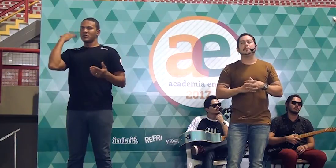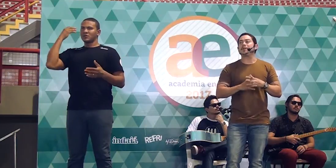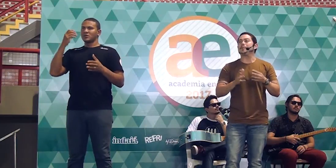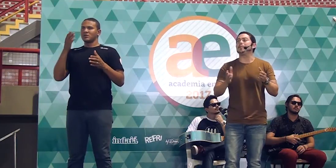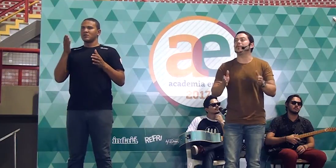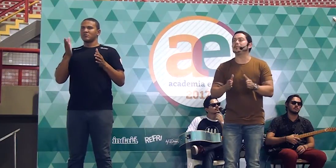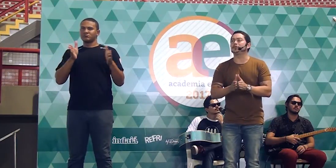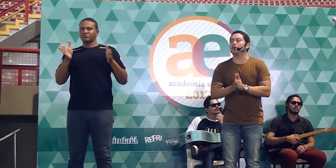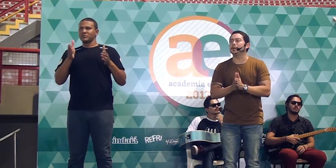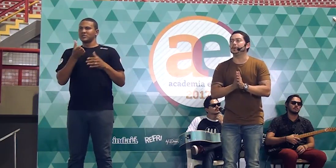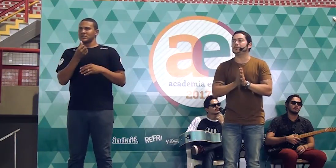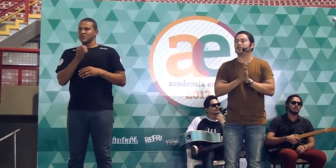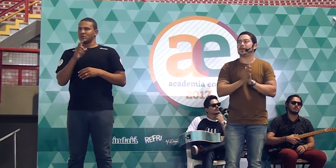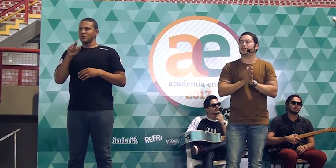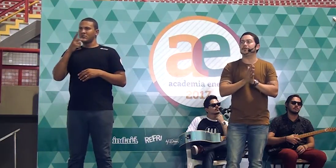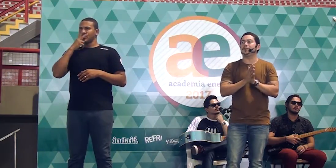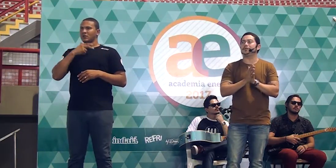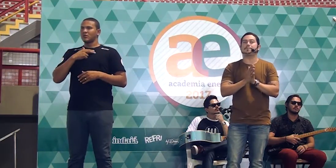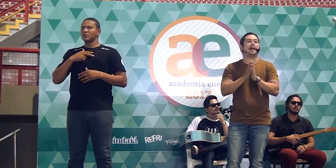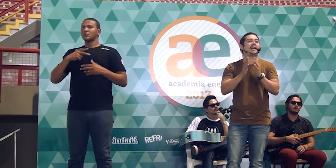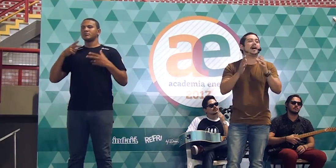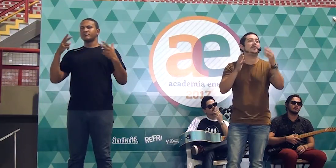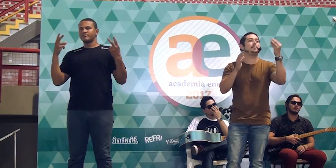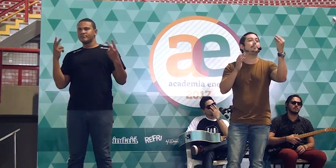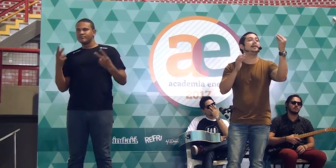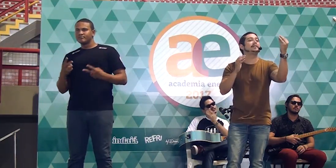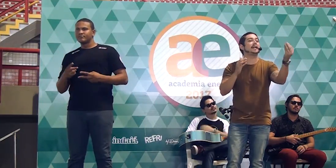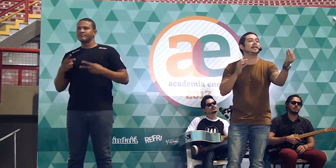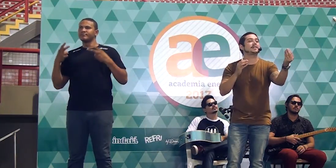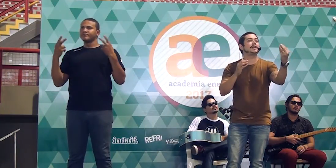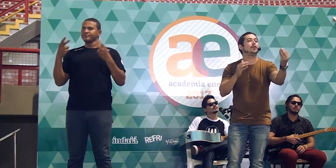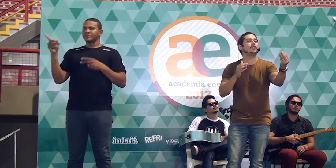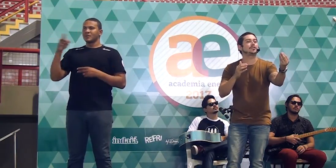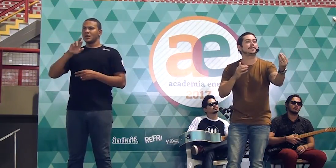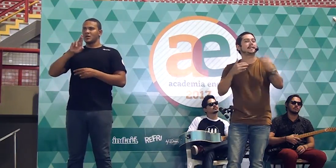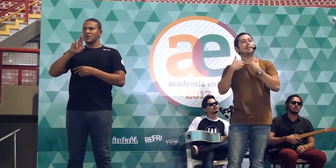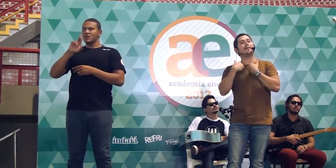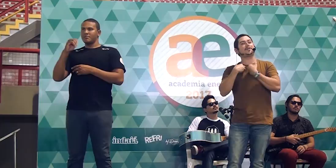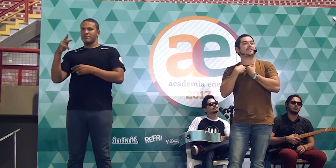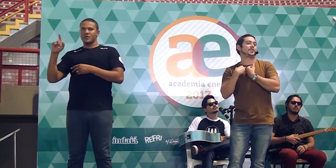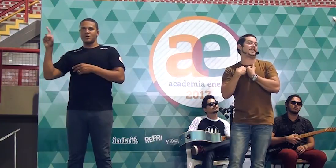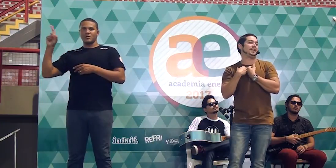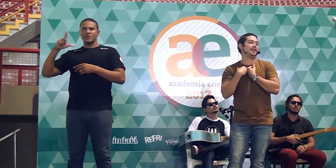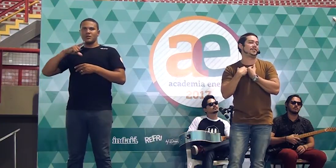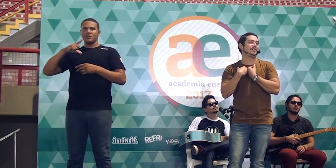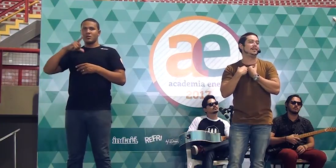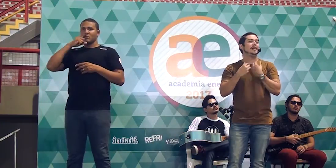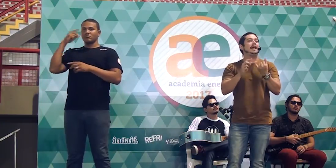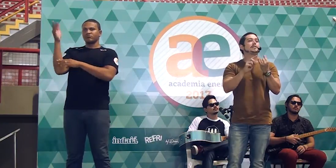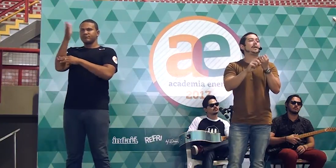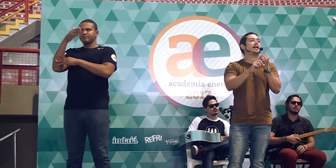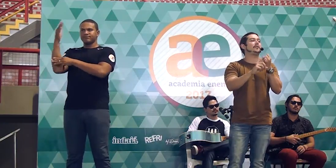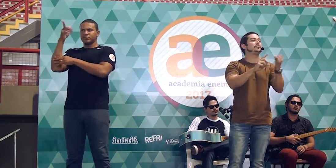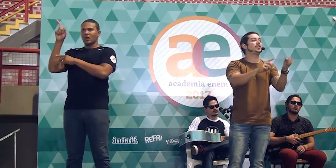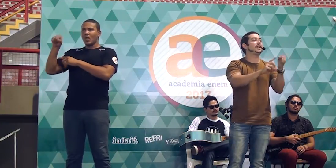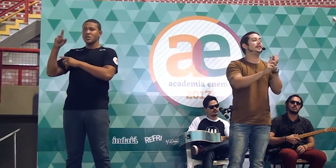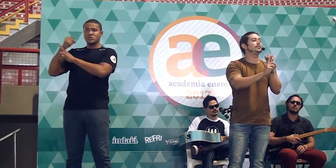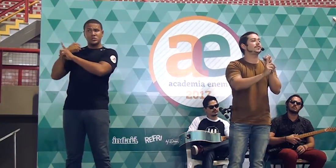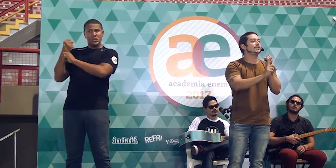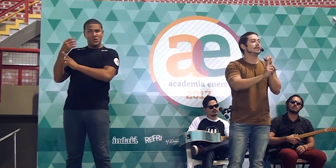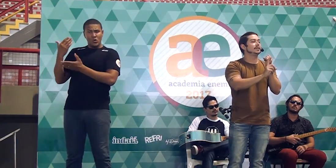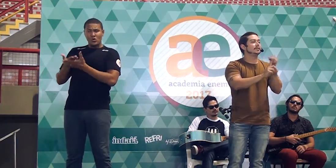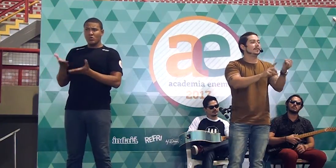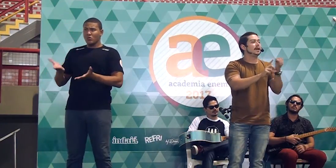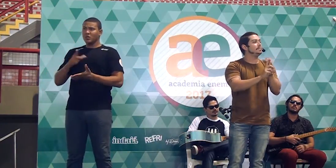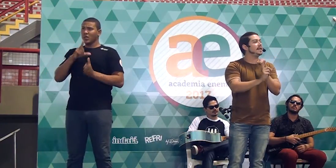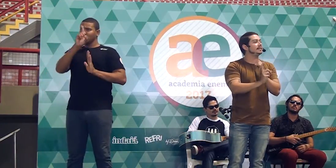60. Por exemplo, o movimento hippie nos Estados Unidos pregava bandeiras que hoje são a nossa sociedade. Eles pregavam